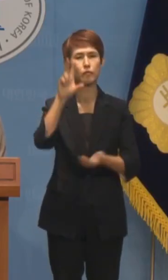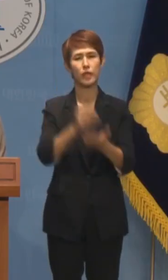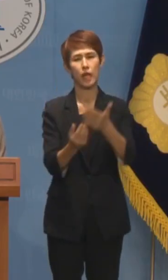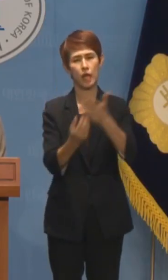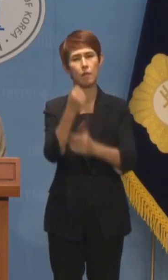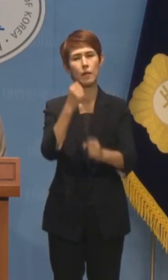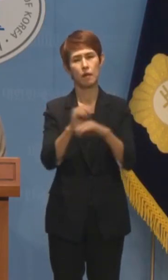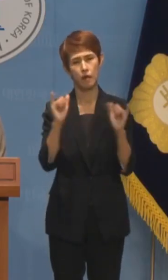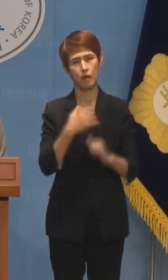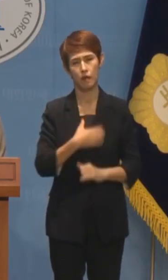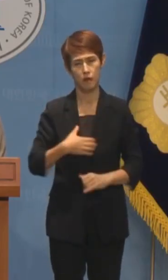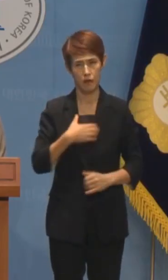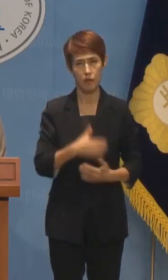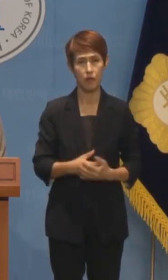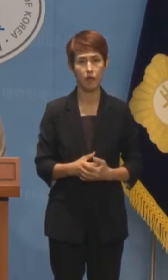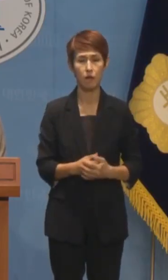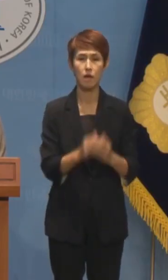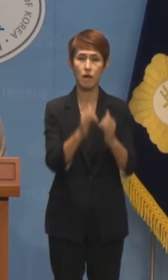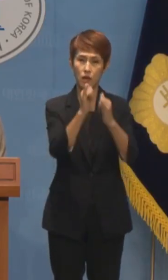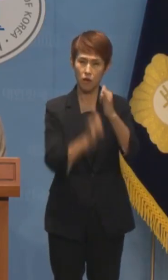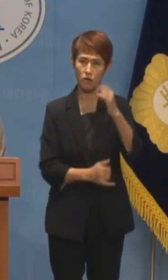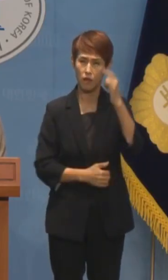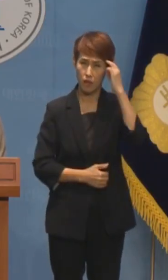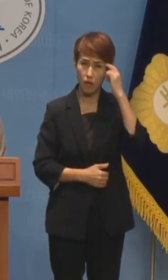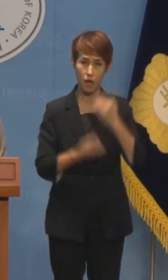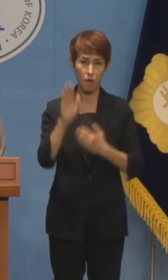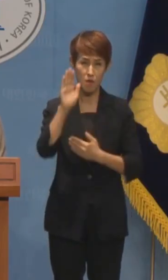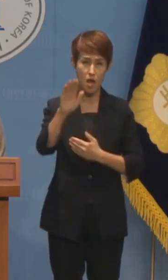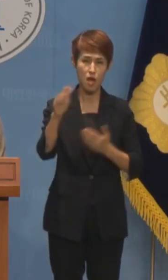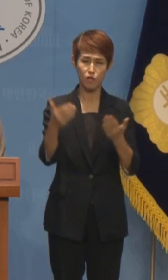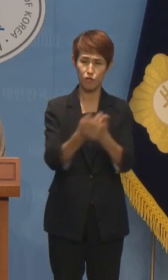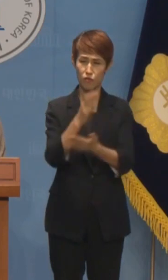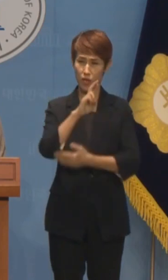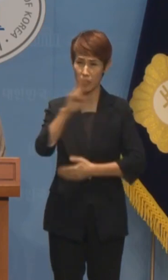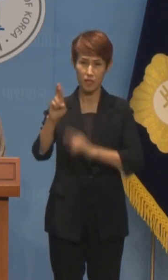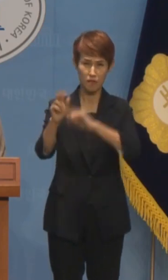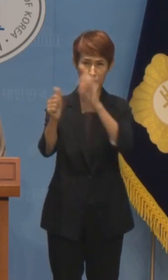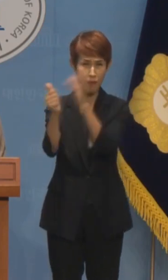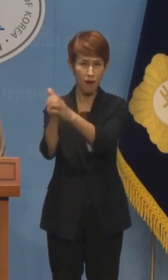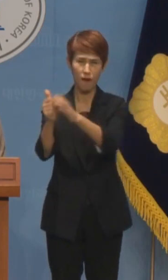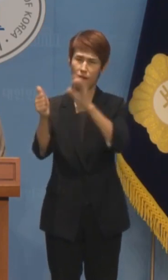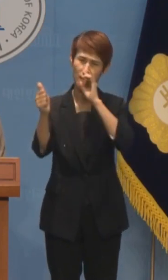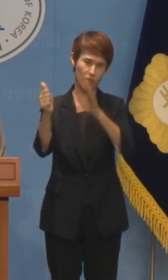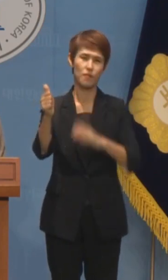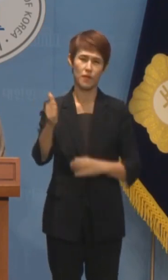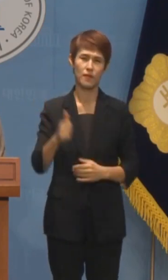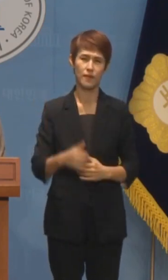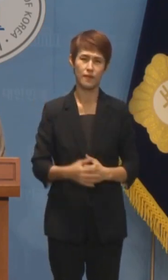있습니다. 우리의 역사관과 미래를 결코 뉴라이트 세력에게 맡길 수는 없습니다.